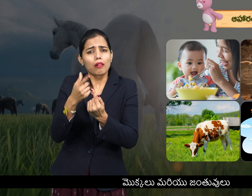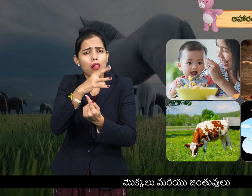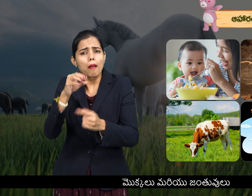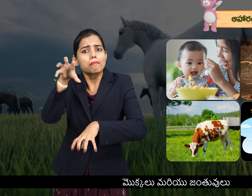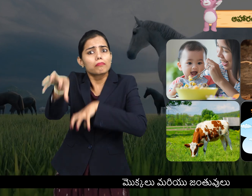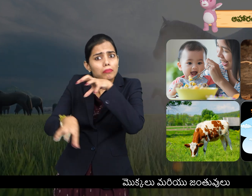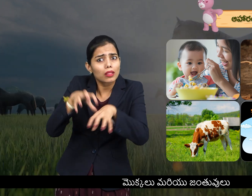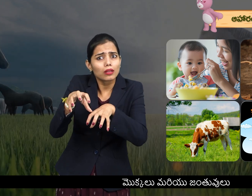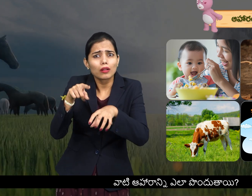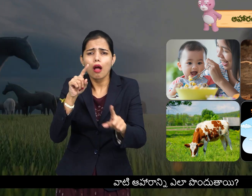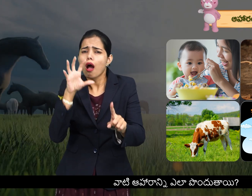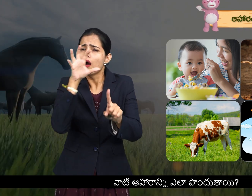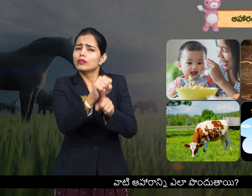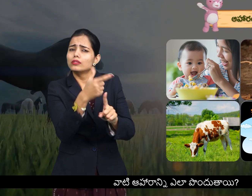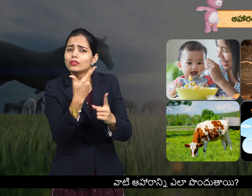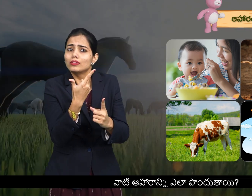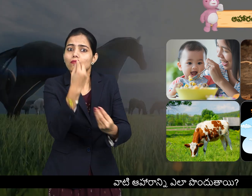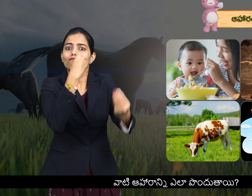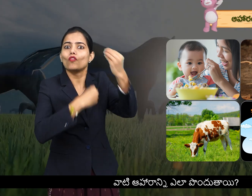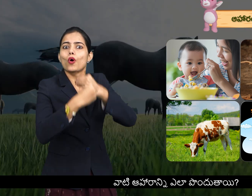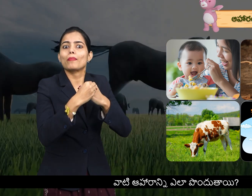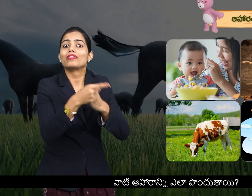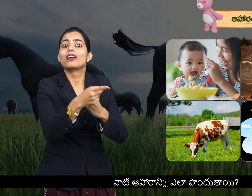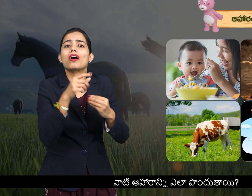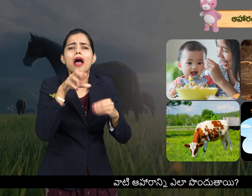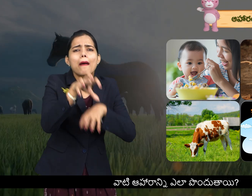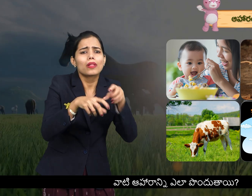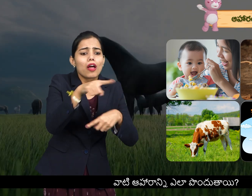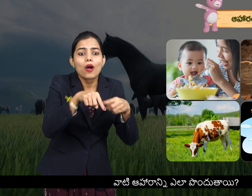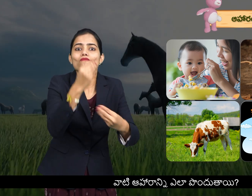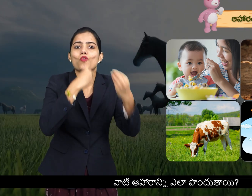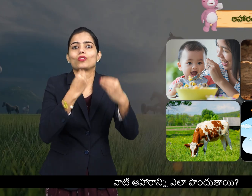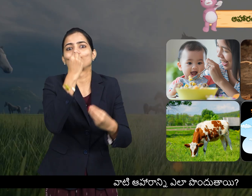మొక్కలు మరియు జంతువులు వాటి ఆహారాన్ని ఎలా పొందుతాయి?